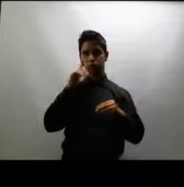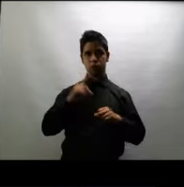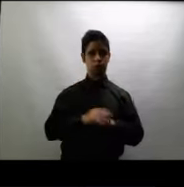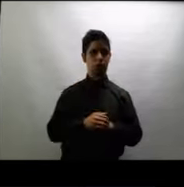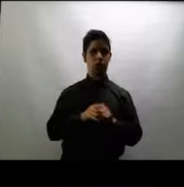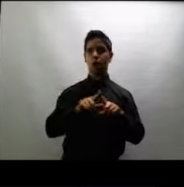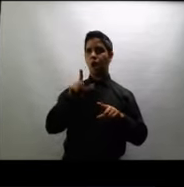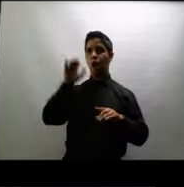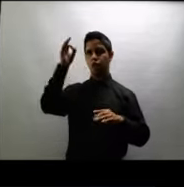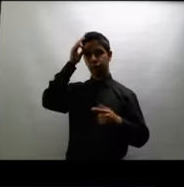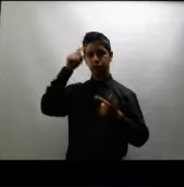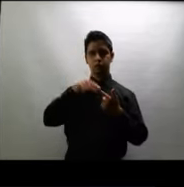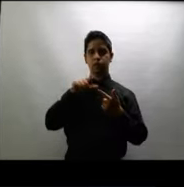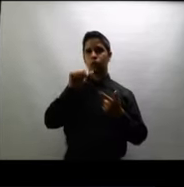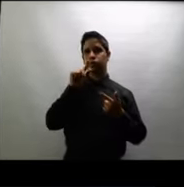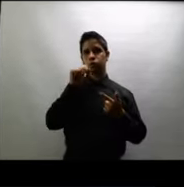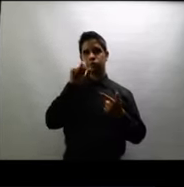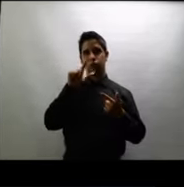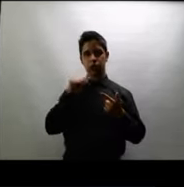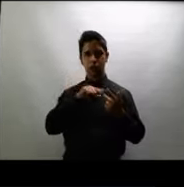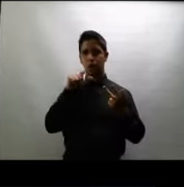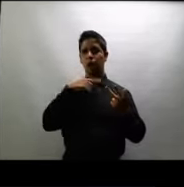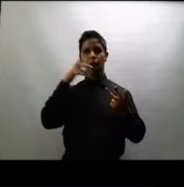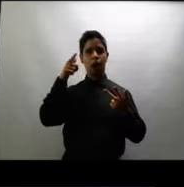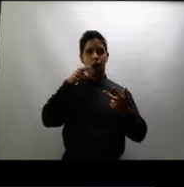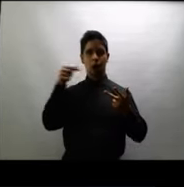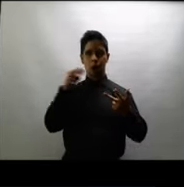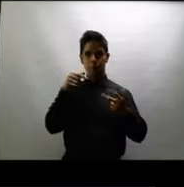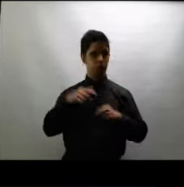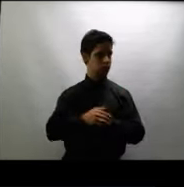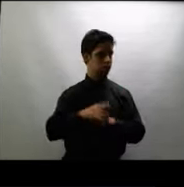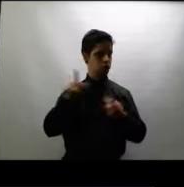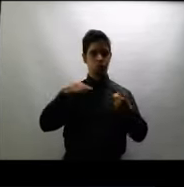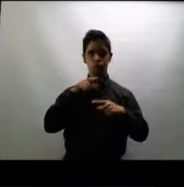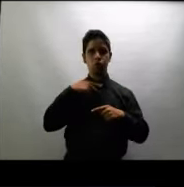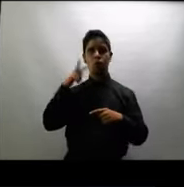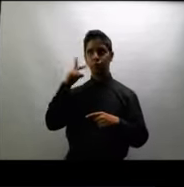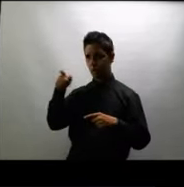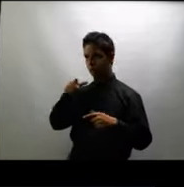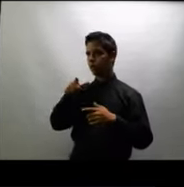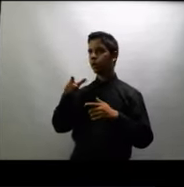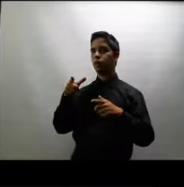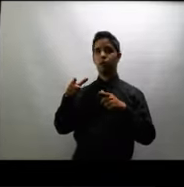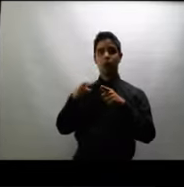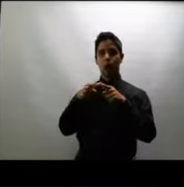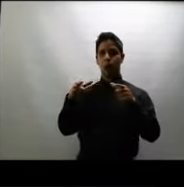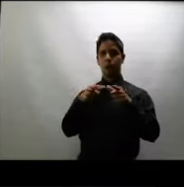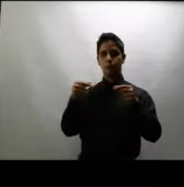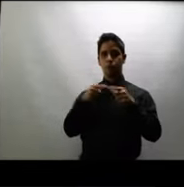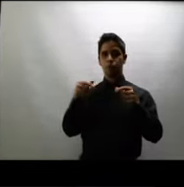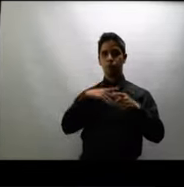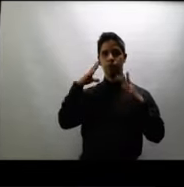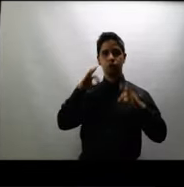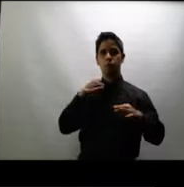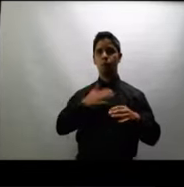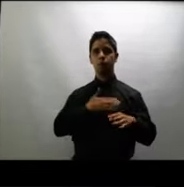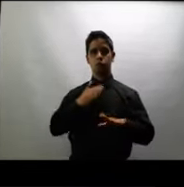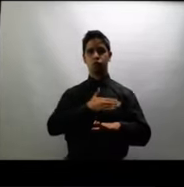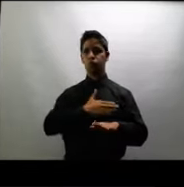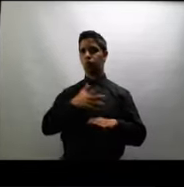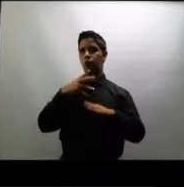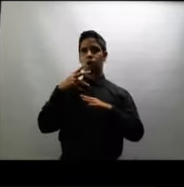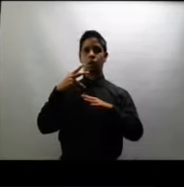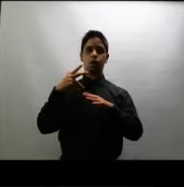Francia, Australia, Japón. Y cuando yo veo un CD mío que lo bajaron, yo hago casi un party en casa. Porque hay una persona en Japón que tiene mi música. Sí, ¡wow! Y que de otra